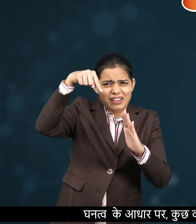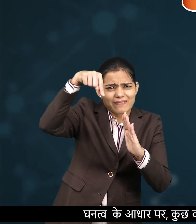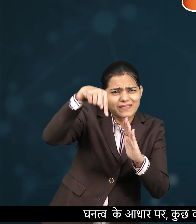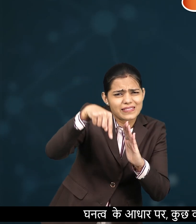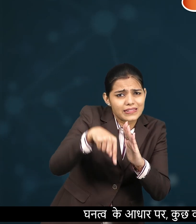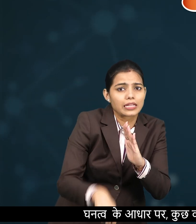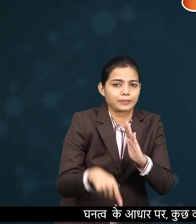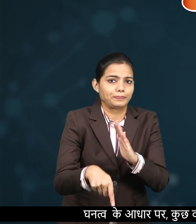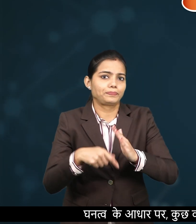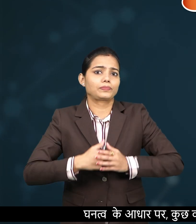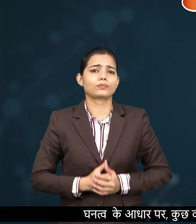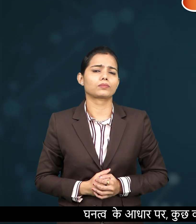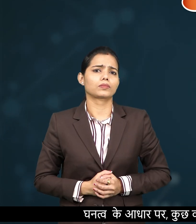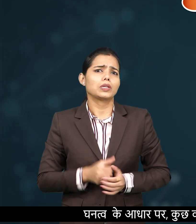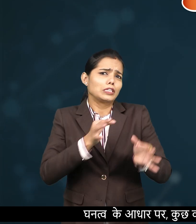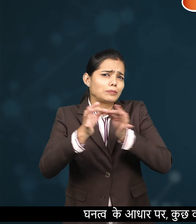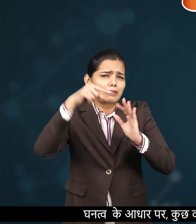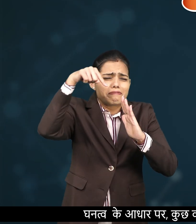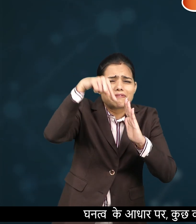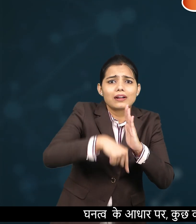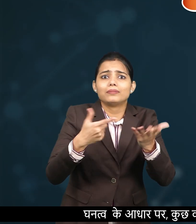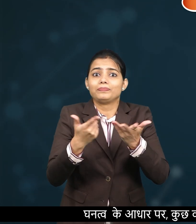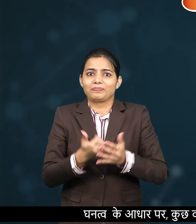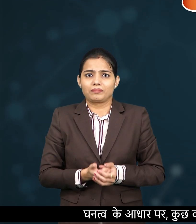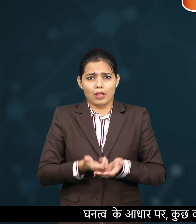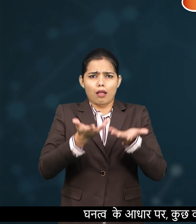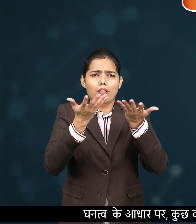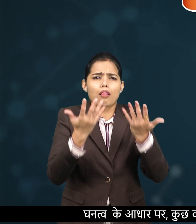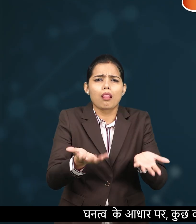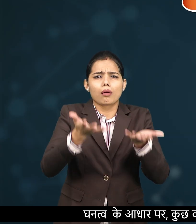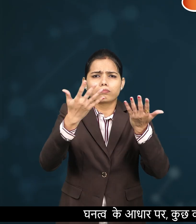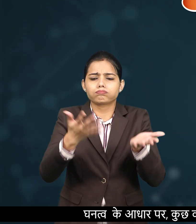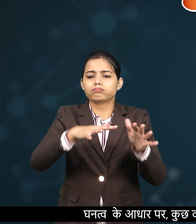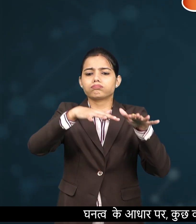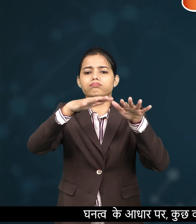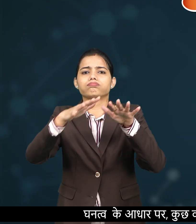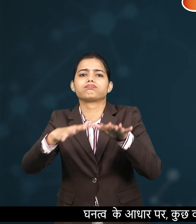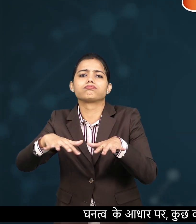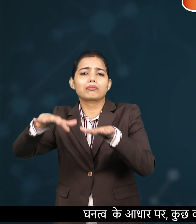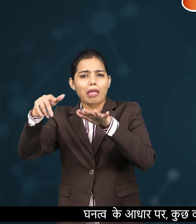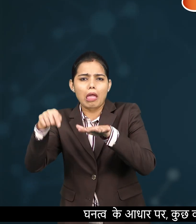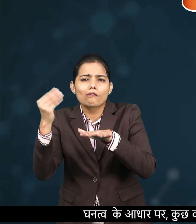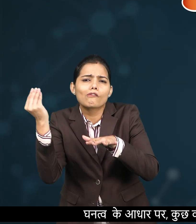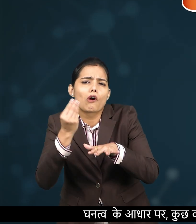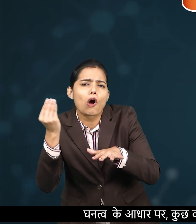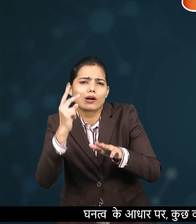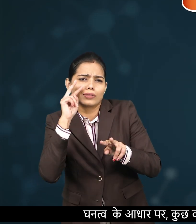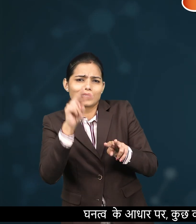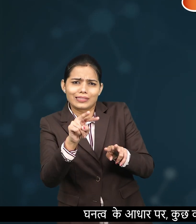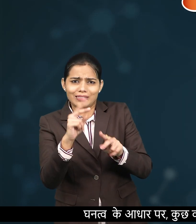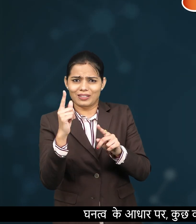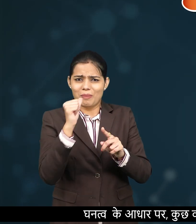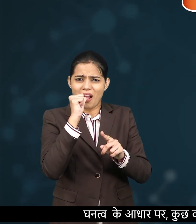घनत्व डेंसिटी के आधार पर कुछ वस्तुएं पानी में तैरती है और कुछ डूब जाती है।